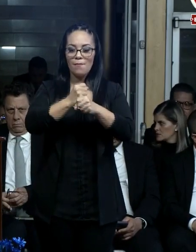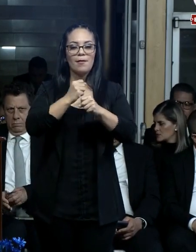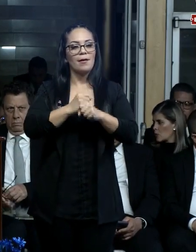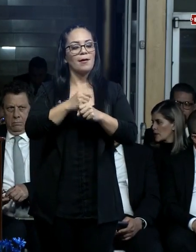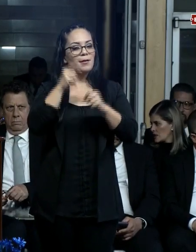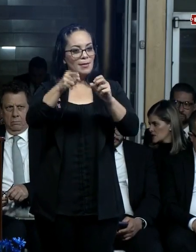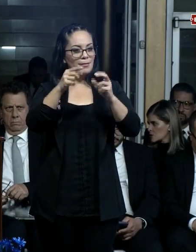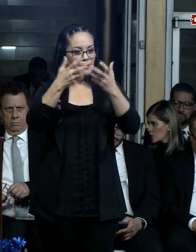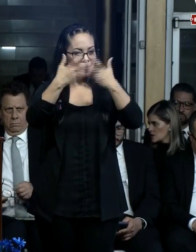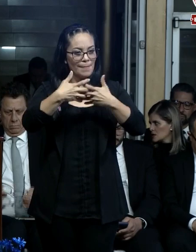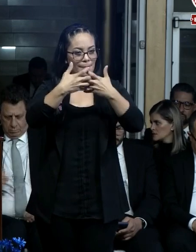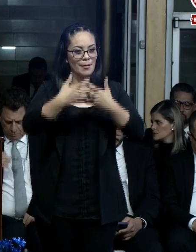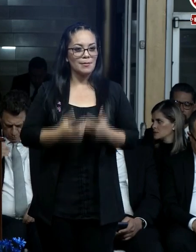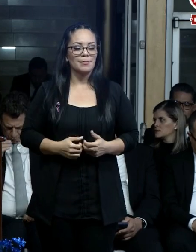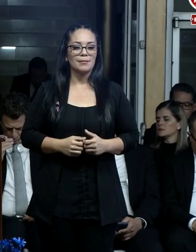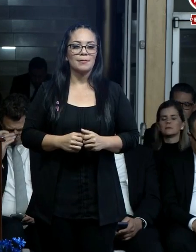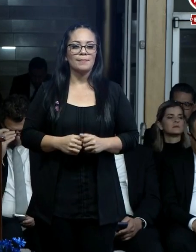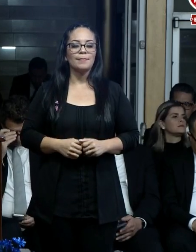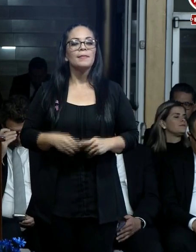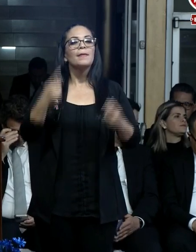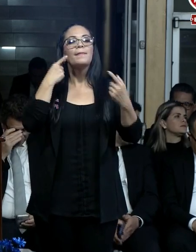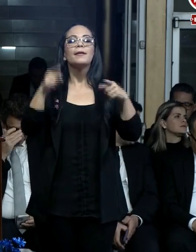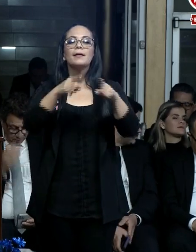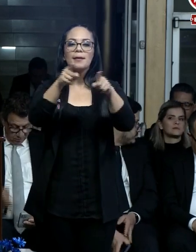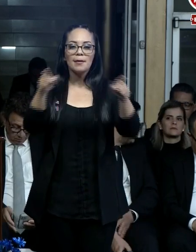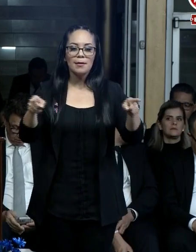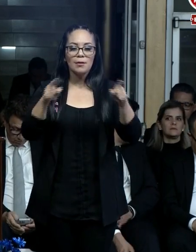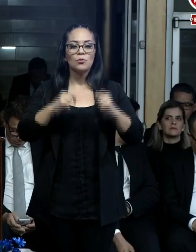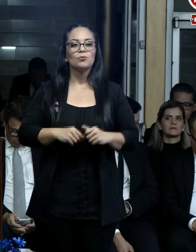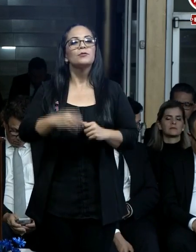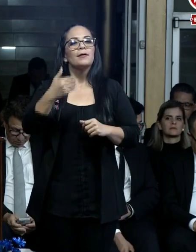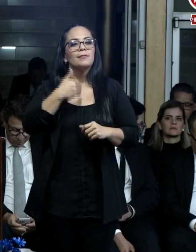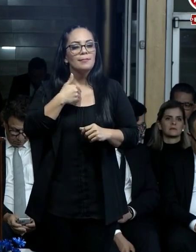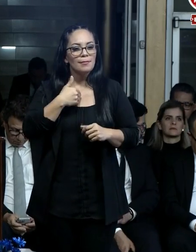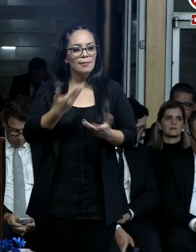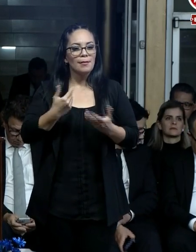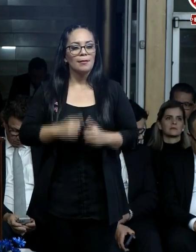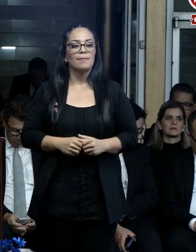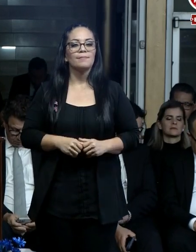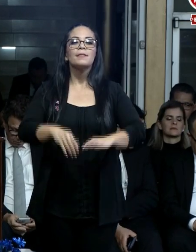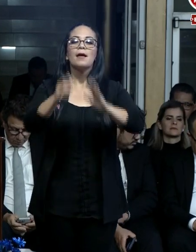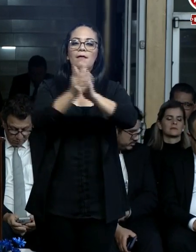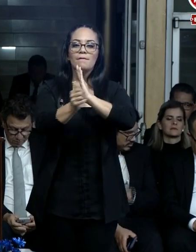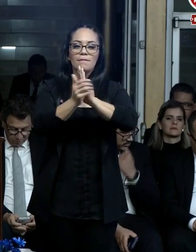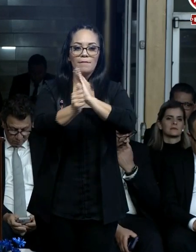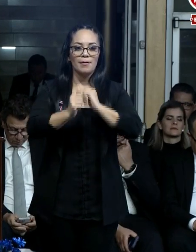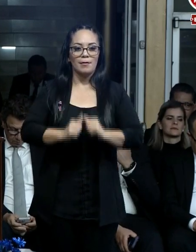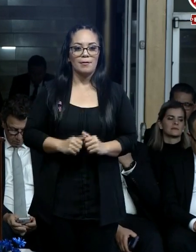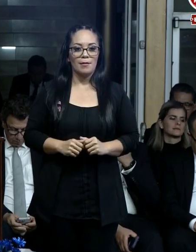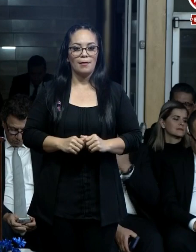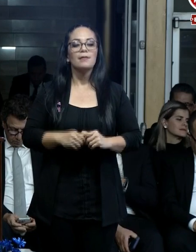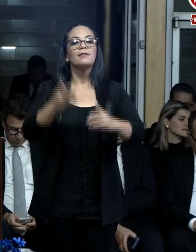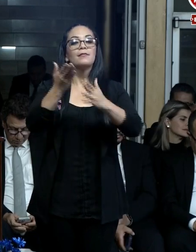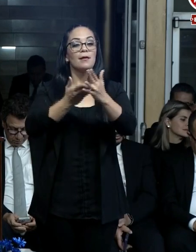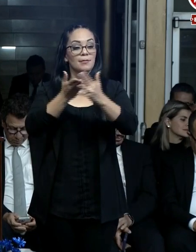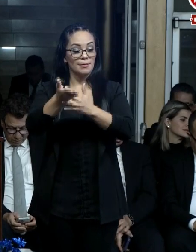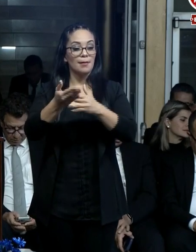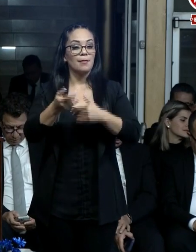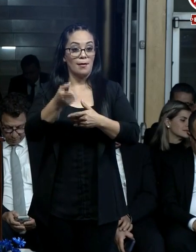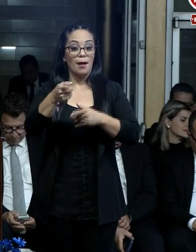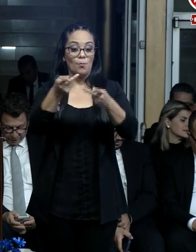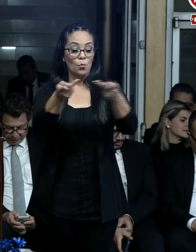esas empresas, para que ellos tengan la habilidad de acceder a